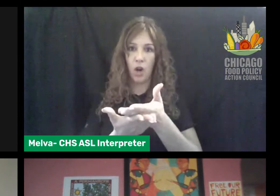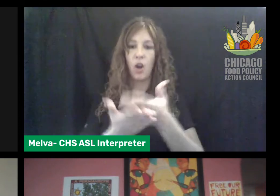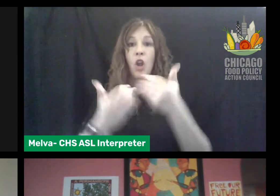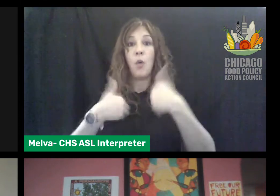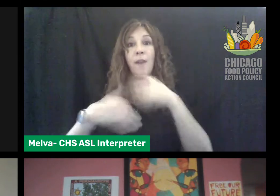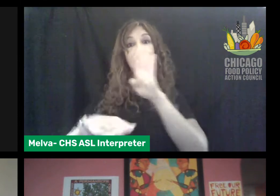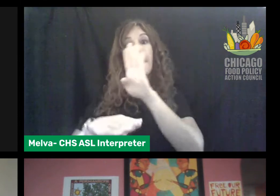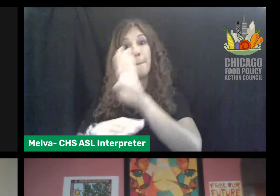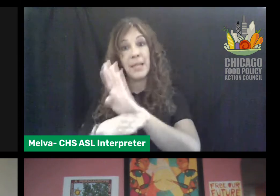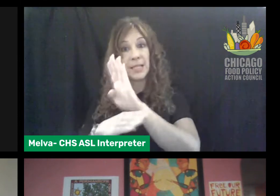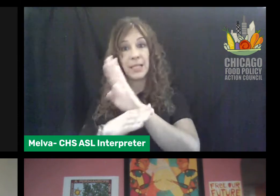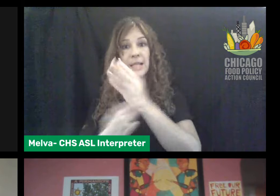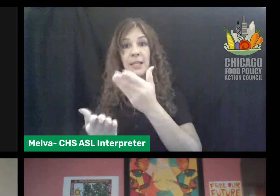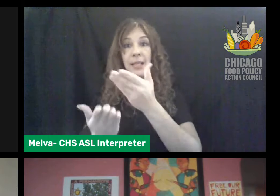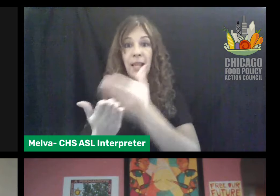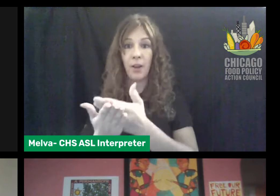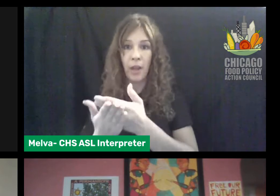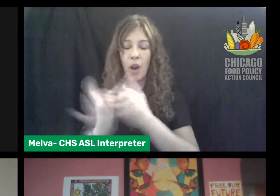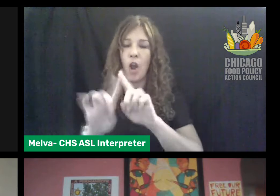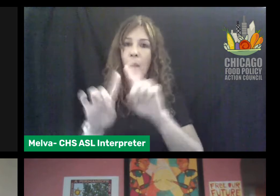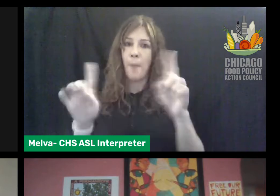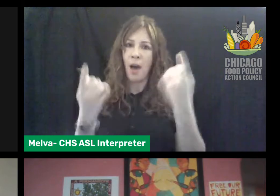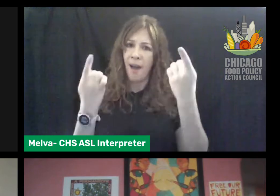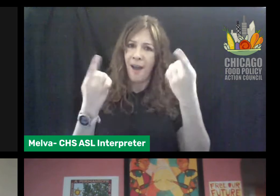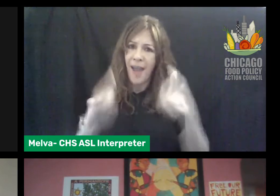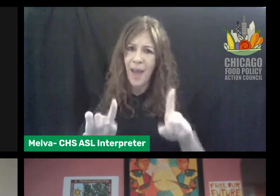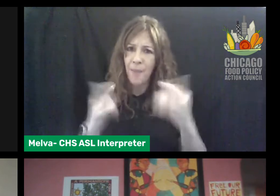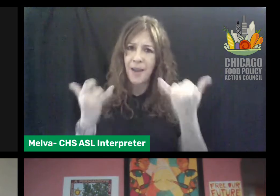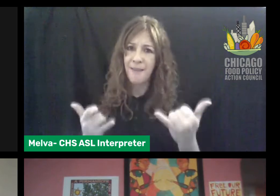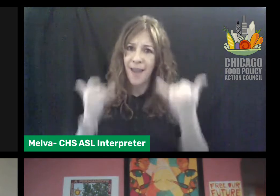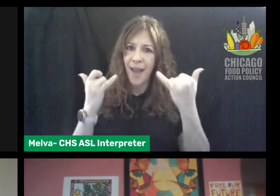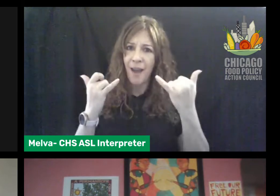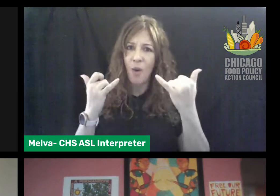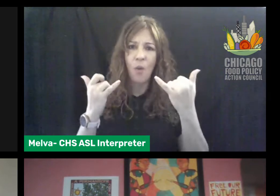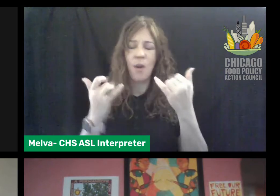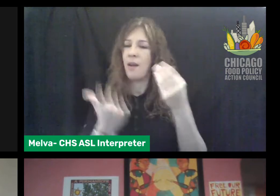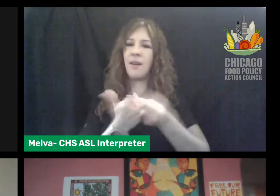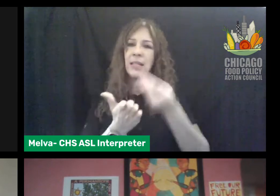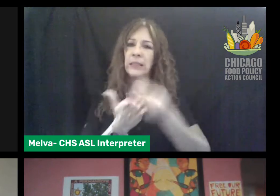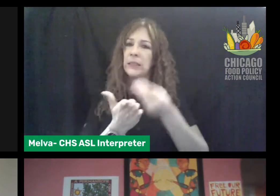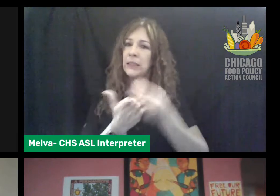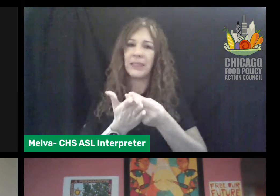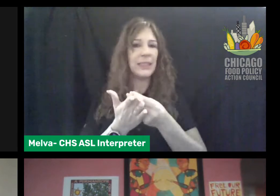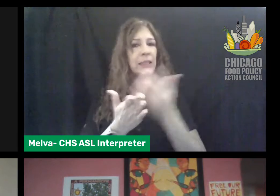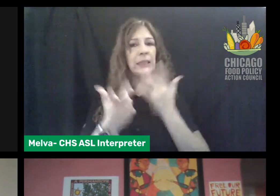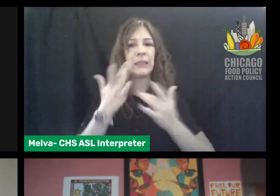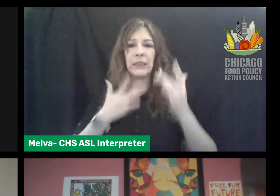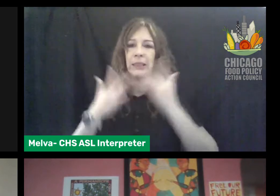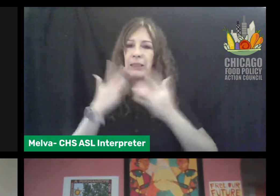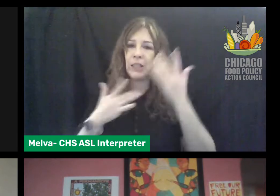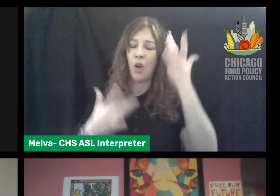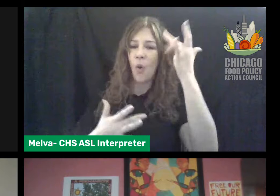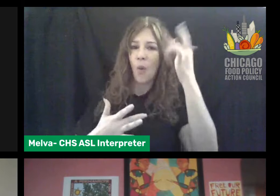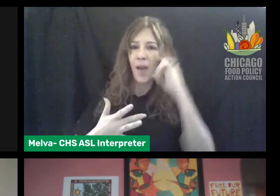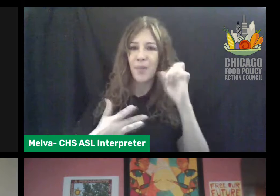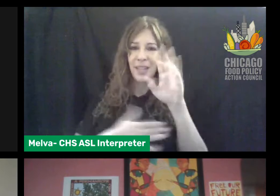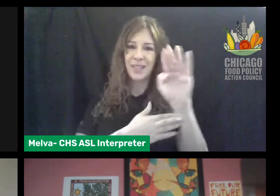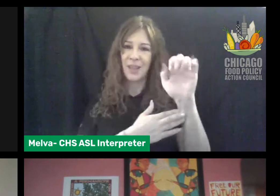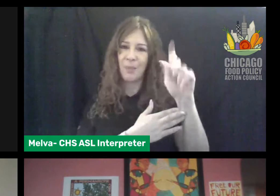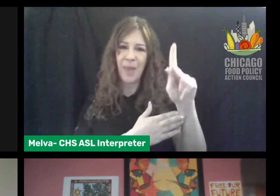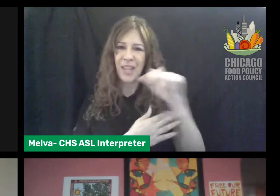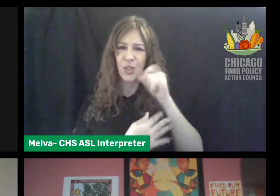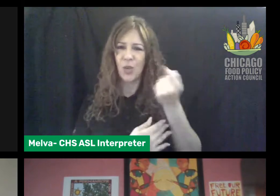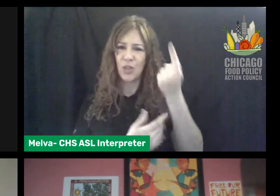económica de la cooperativa en el estado de Illinois, todavía los bancos todavía no tienen mucha idea de